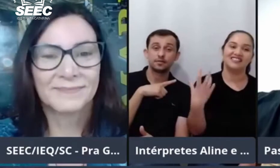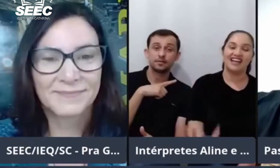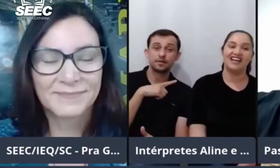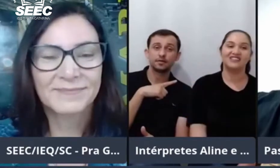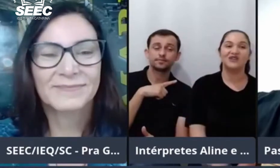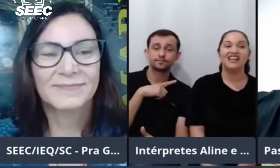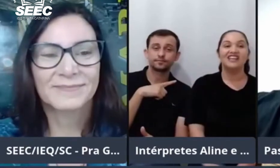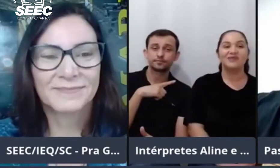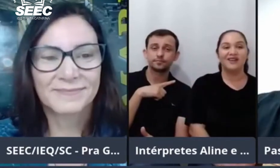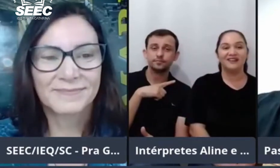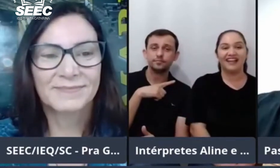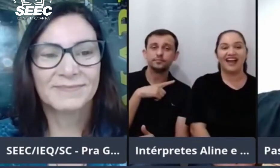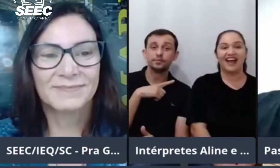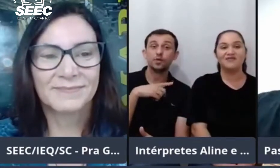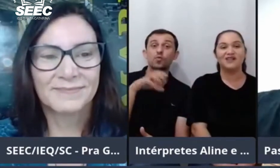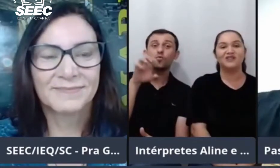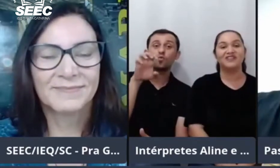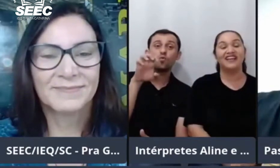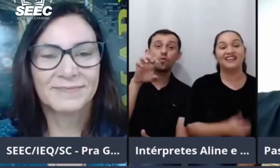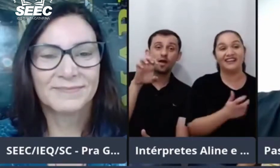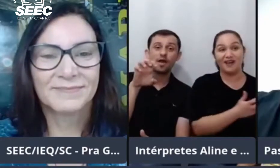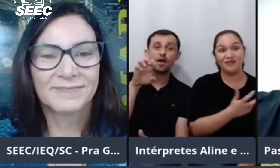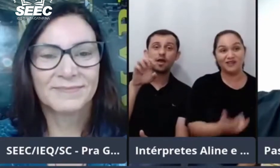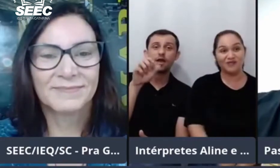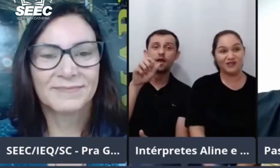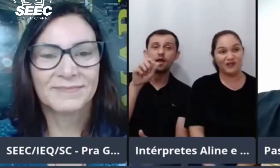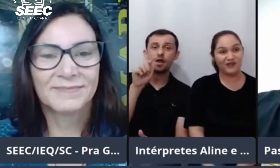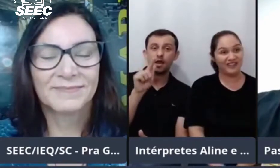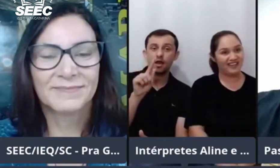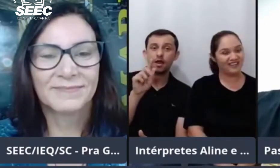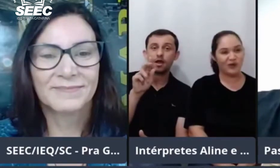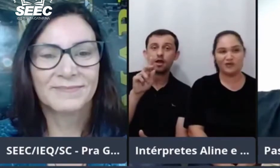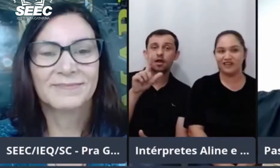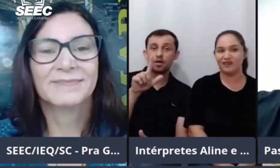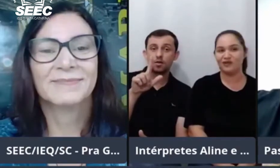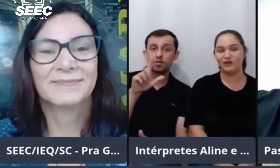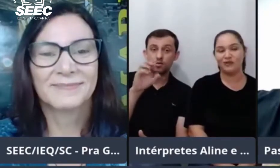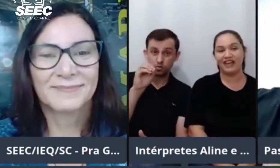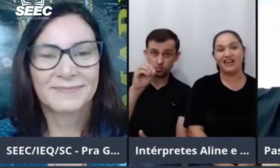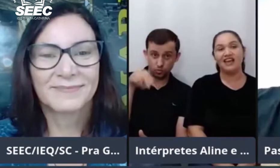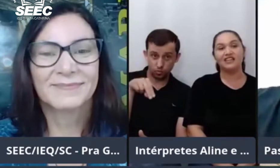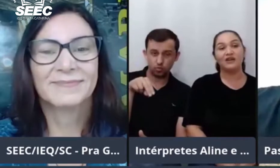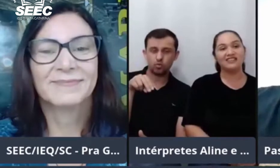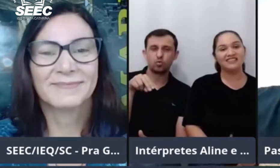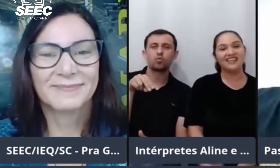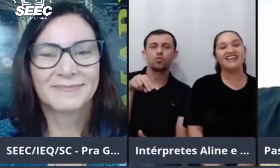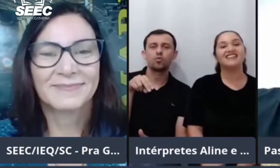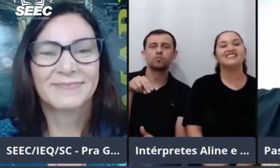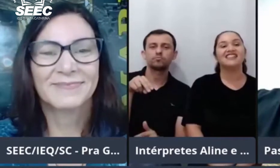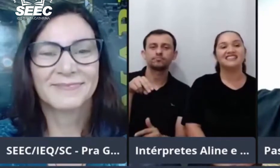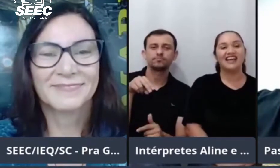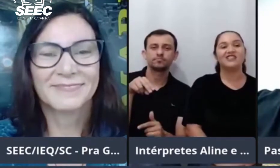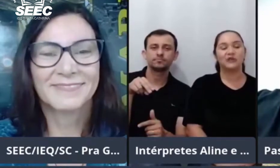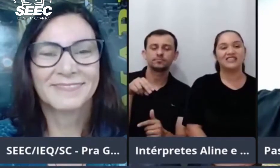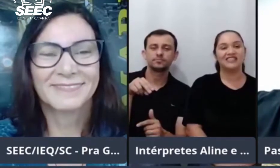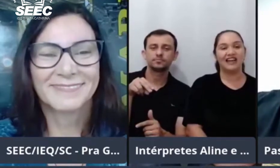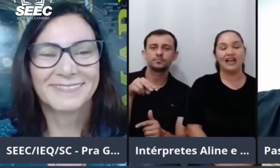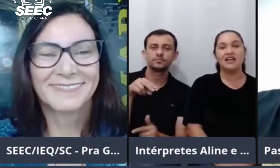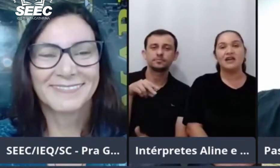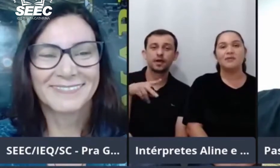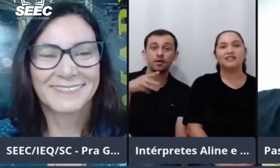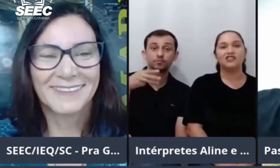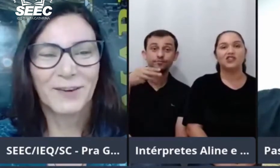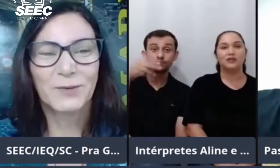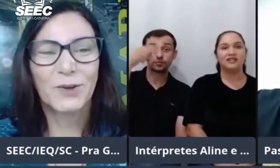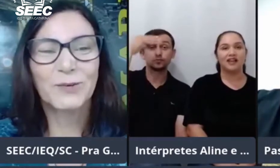esse acesso. Também tem a irmã Antonieta, que é a mãe do pastor Rony, ela se comunica muito bem. Então, eles têm esses acessos, assim,